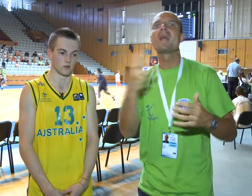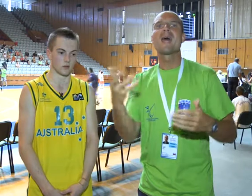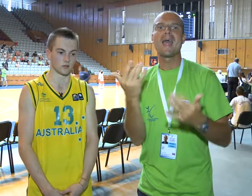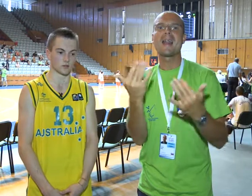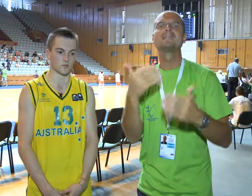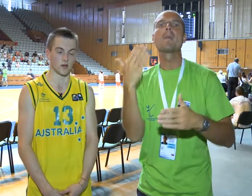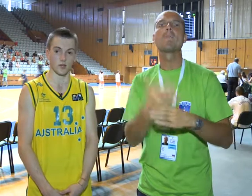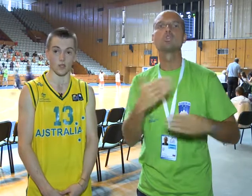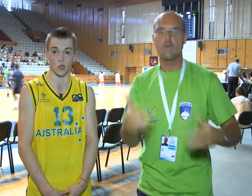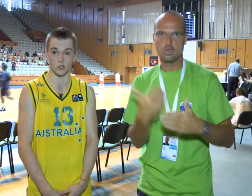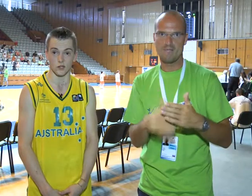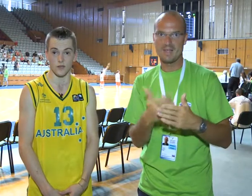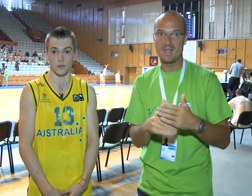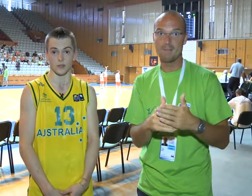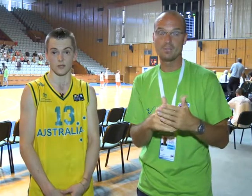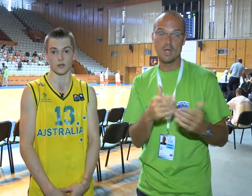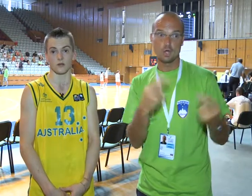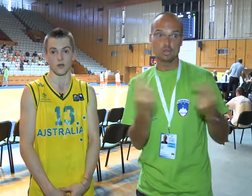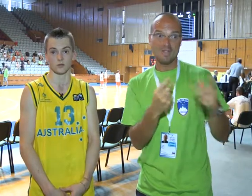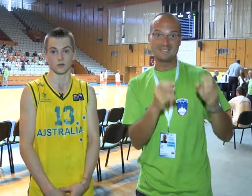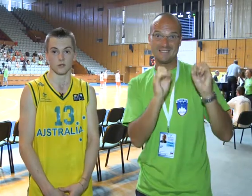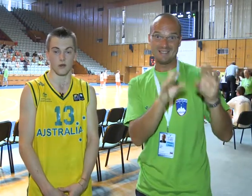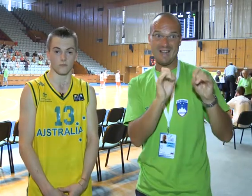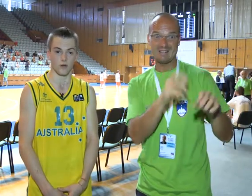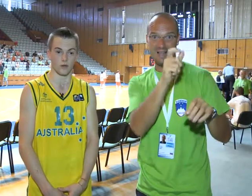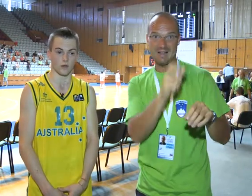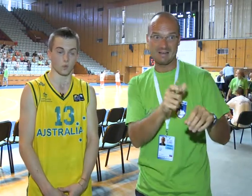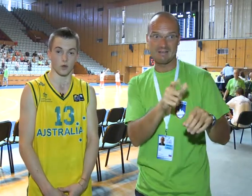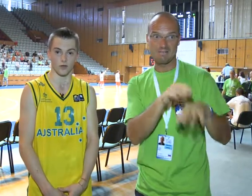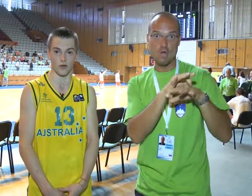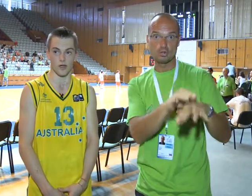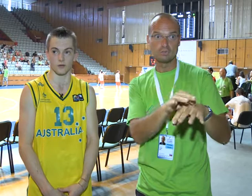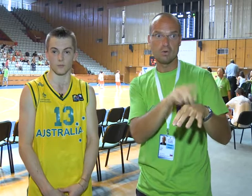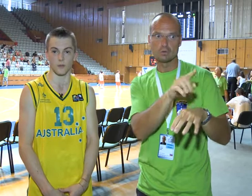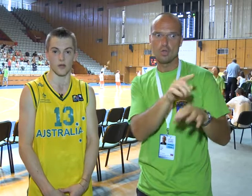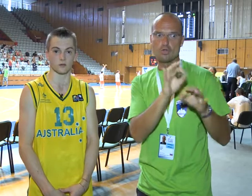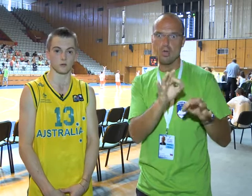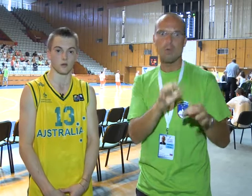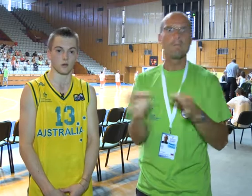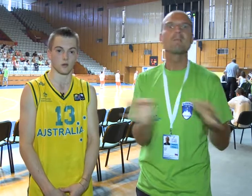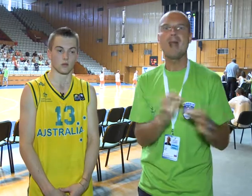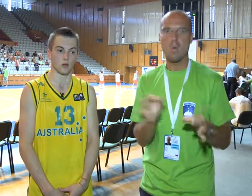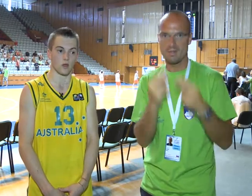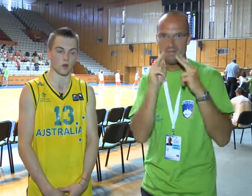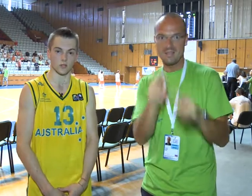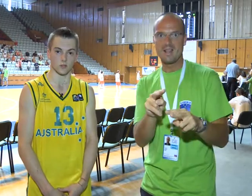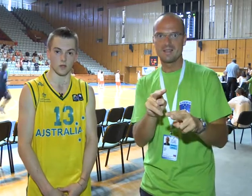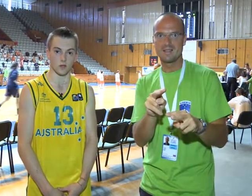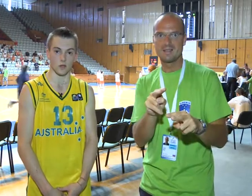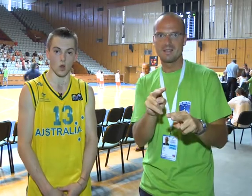The Slovenian coaching and their plays that they run are very well thought out and prepared. They obviously go